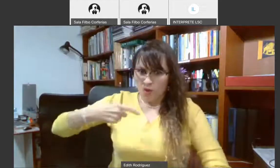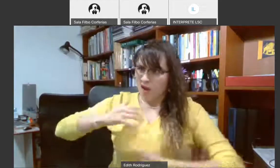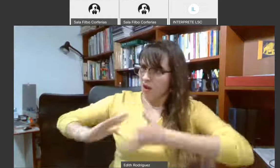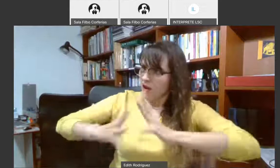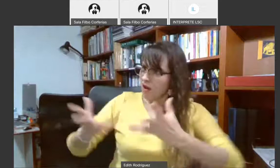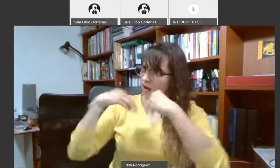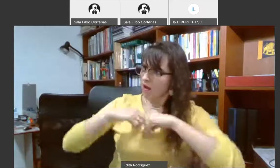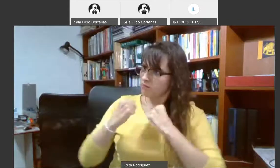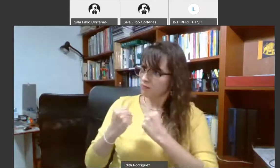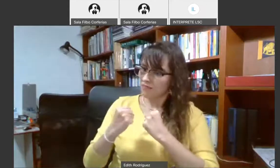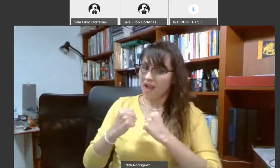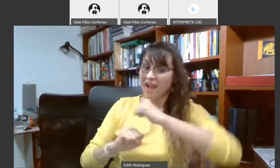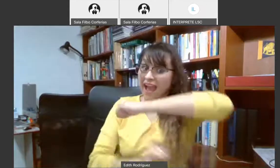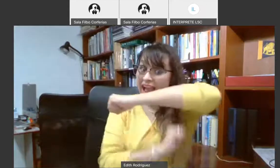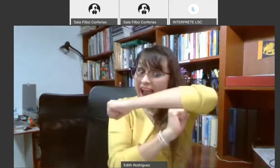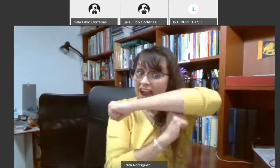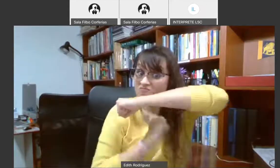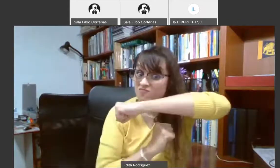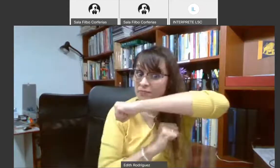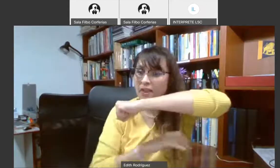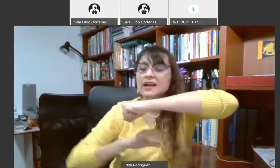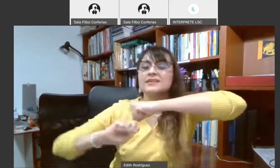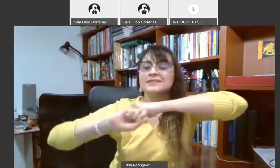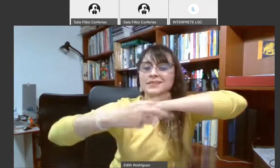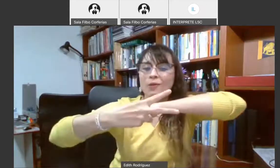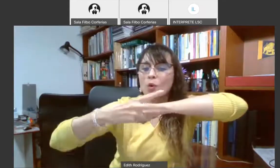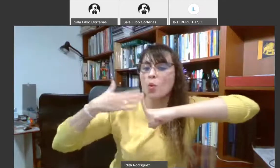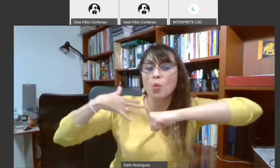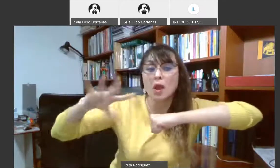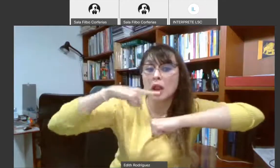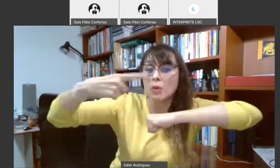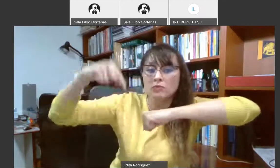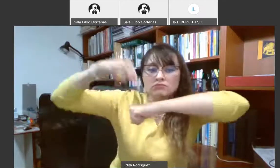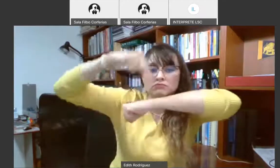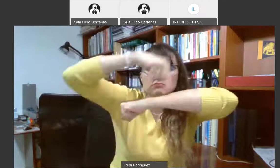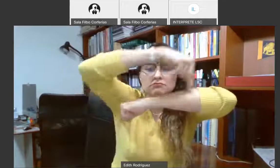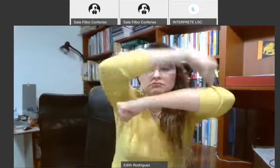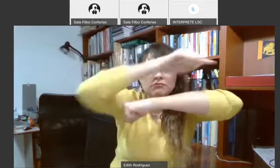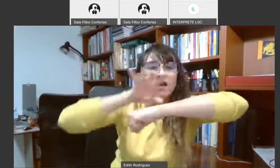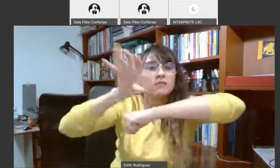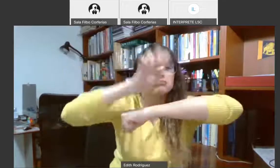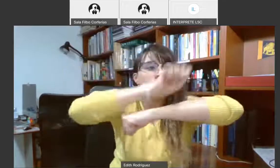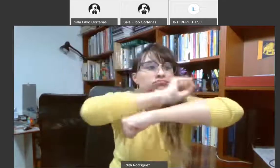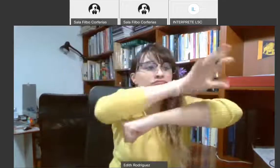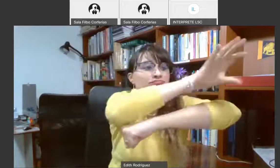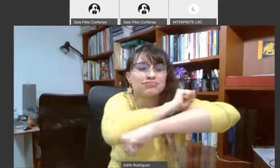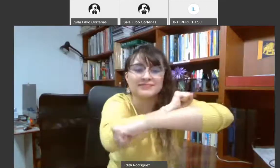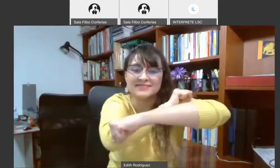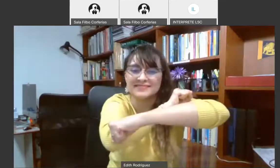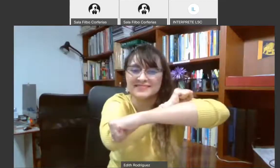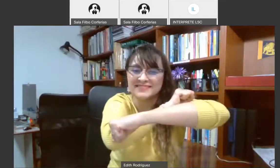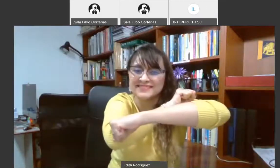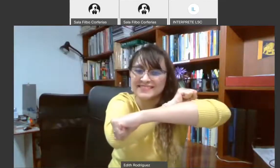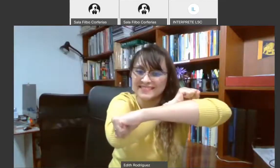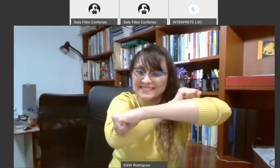alimentar de tal manera que tengamos bases en la primera lengua y estas bases le permitan adquirir